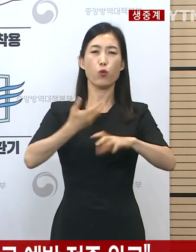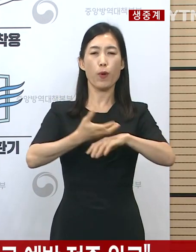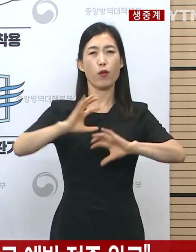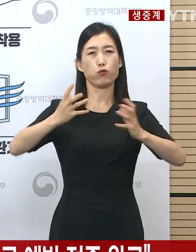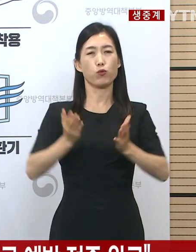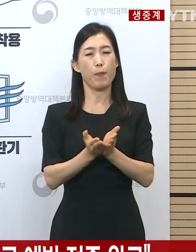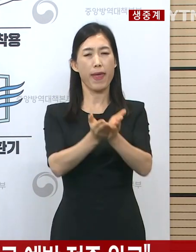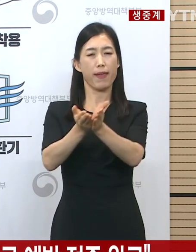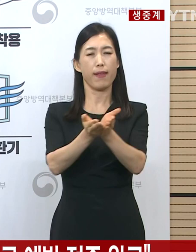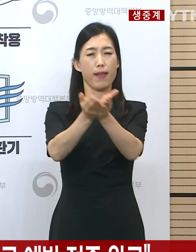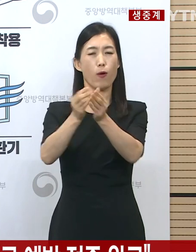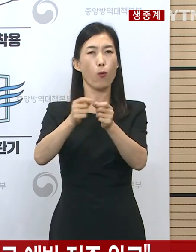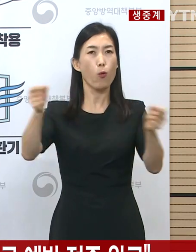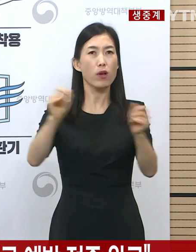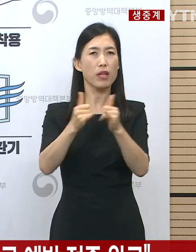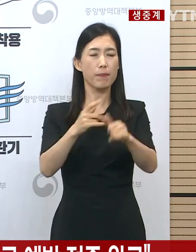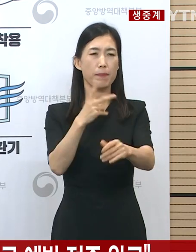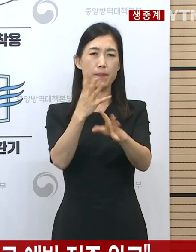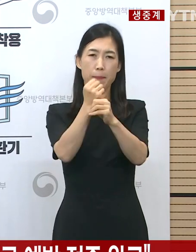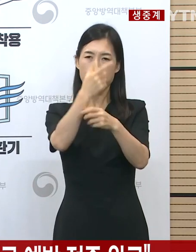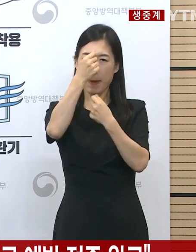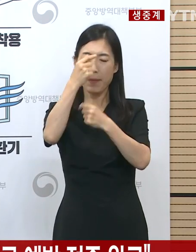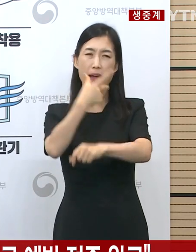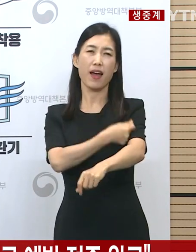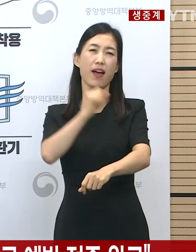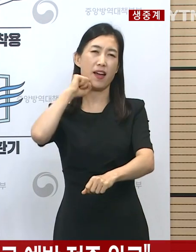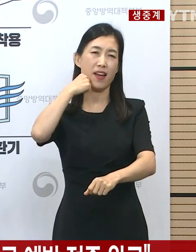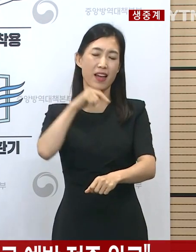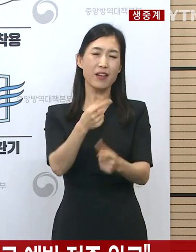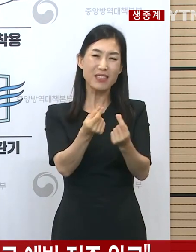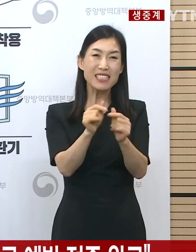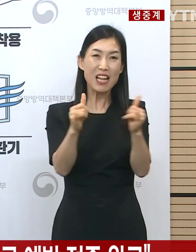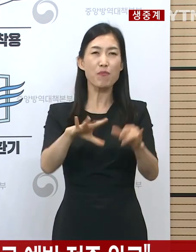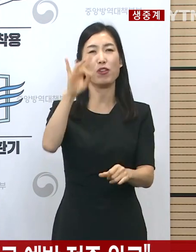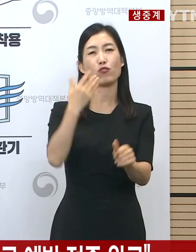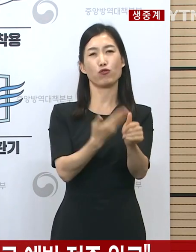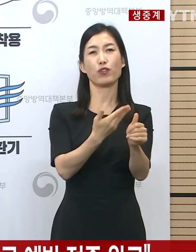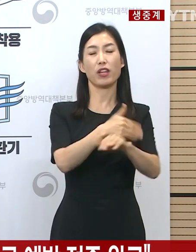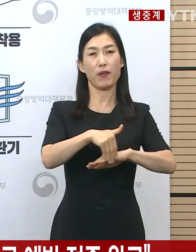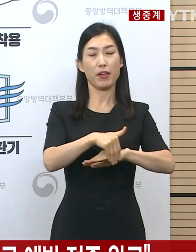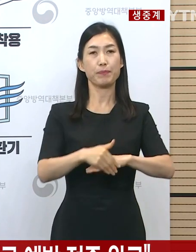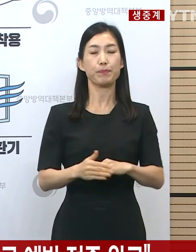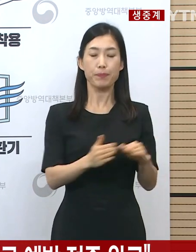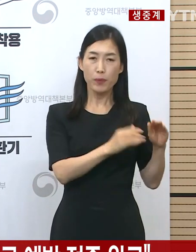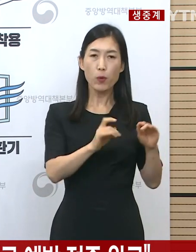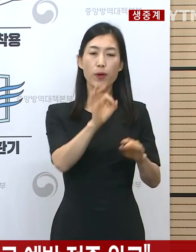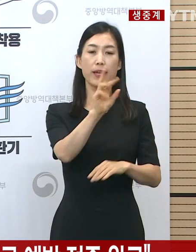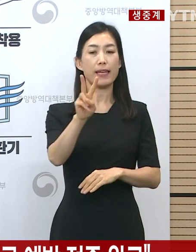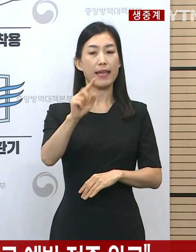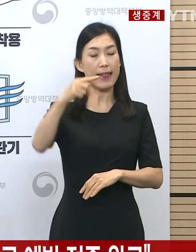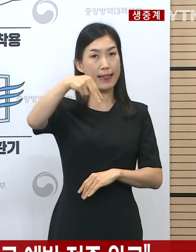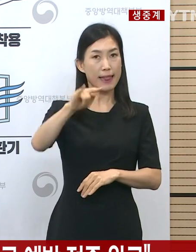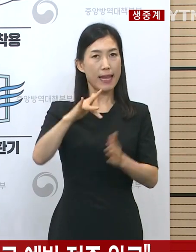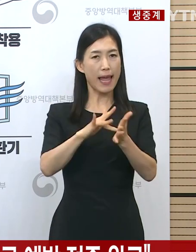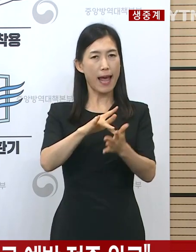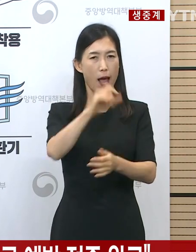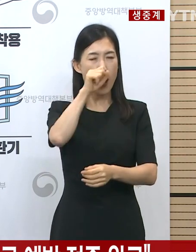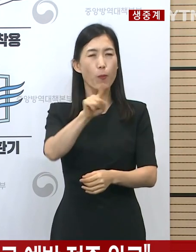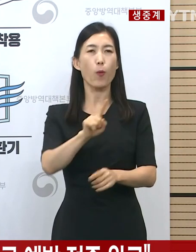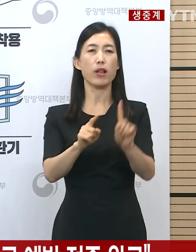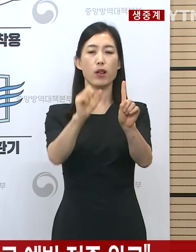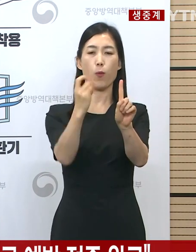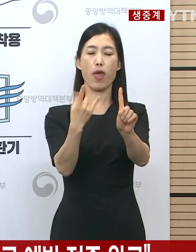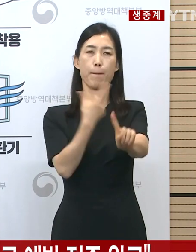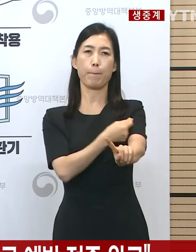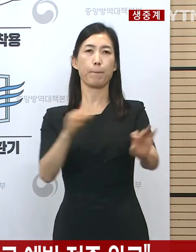8월 23일부터 접종을 추진하겠습니다. 또한 1회 접종으로 완료 가능한 얀센 백신의 이점을